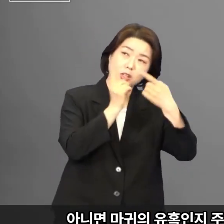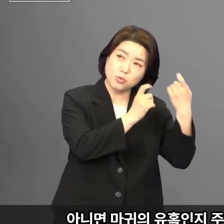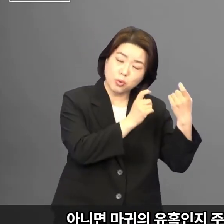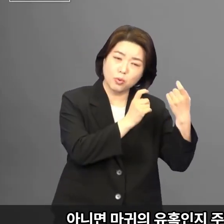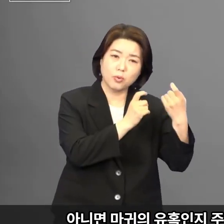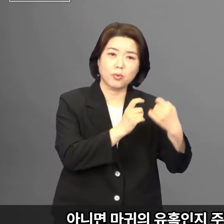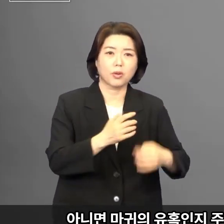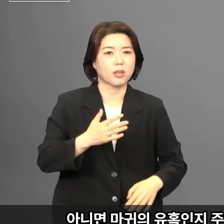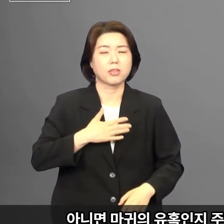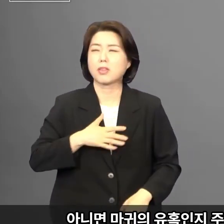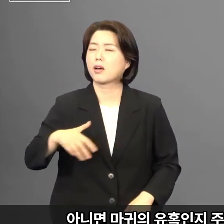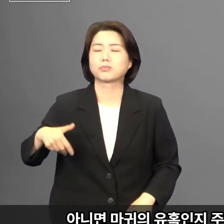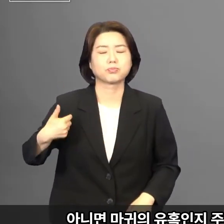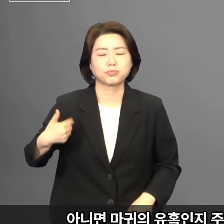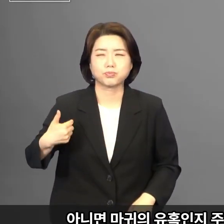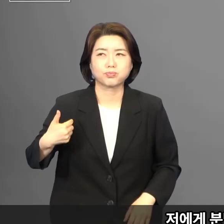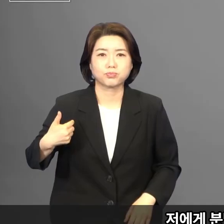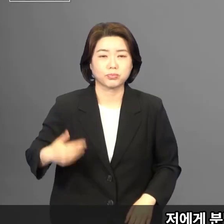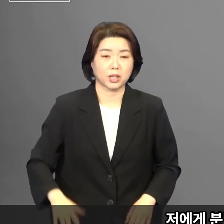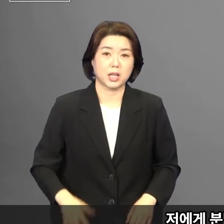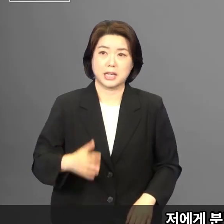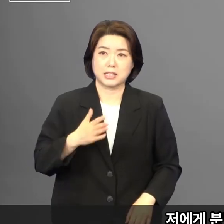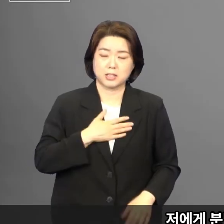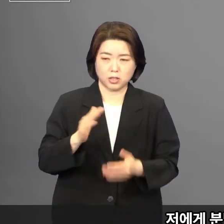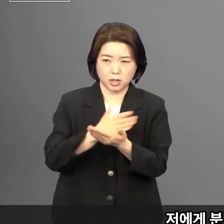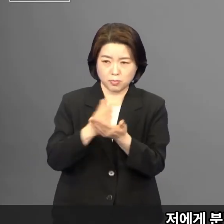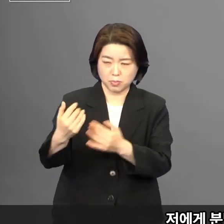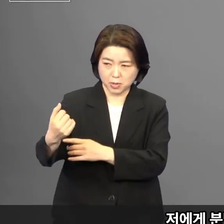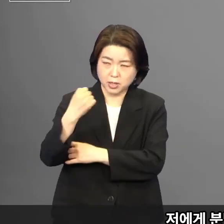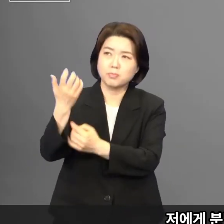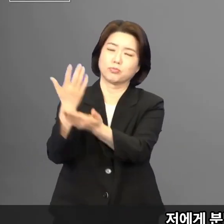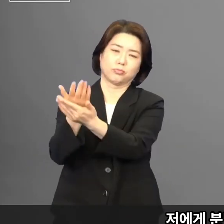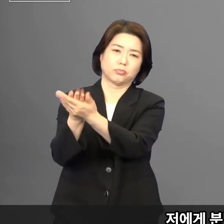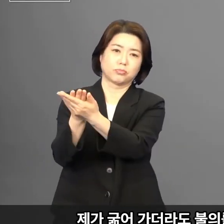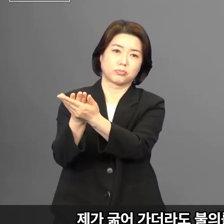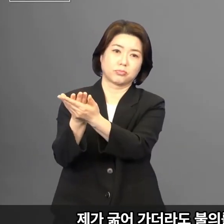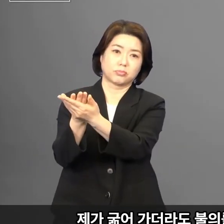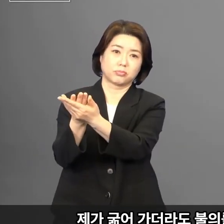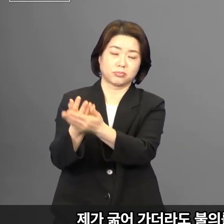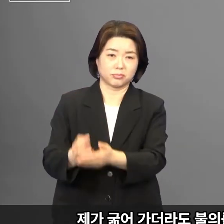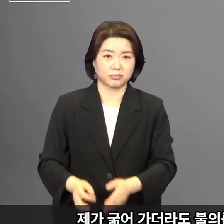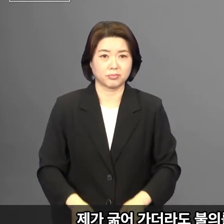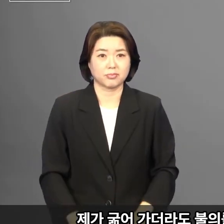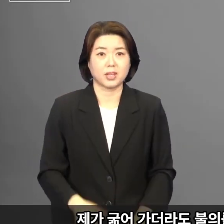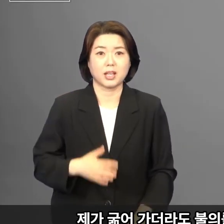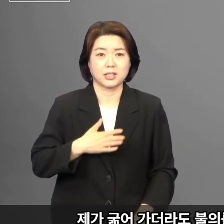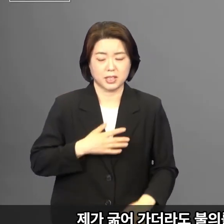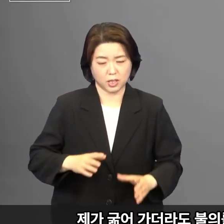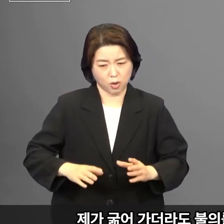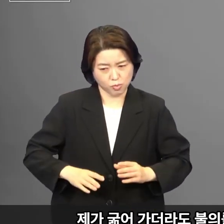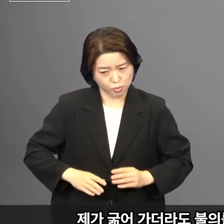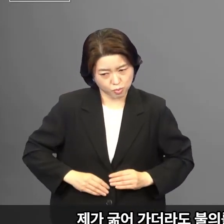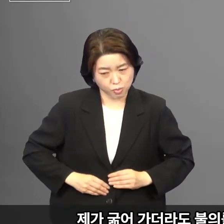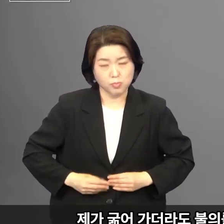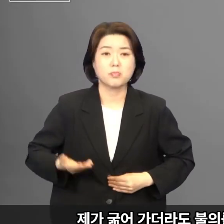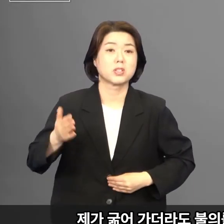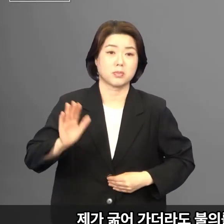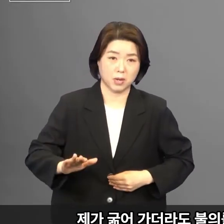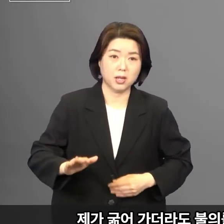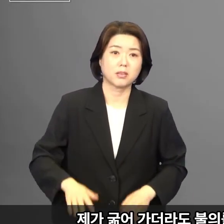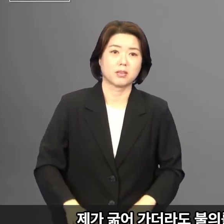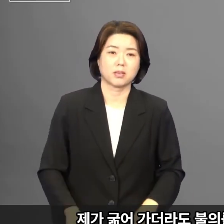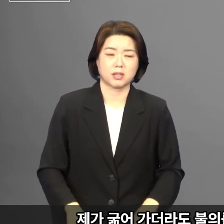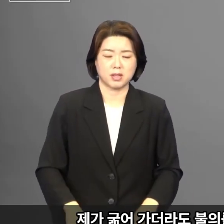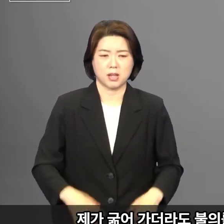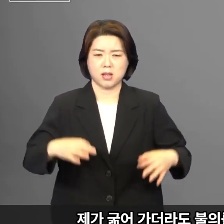주님, 저는 알 수 있는 방법이 없으니 저에게 분별력을 주십시오. 제가 굶어 가더라도